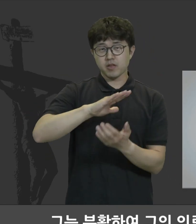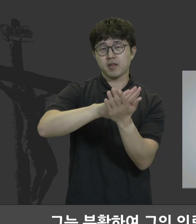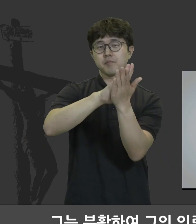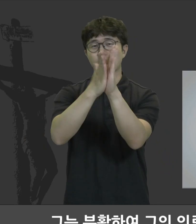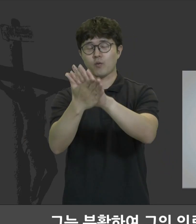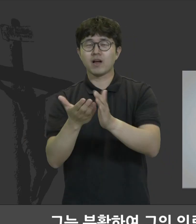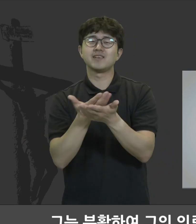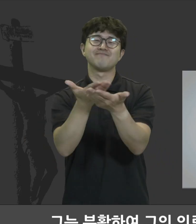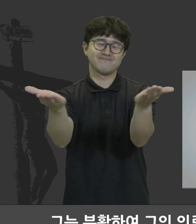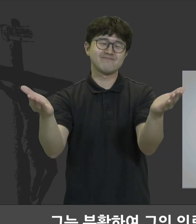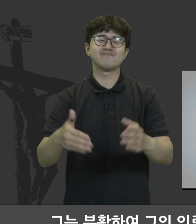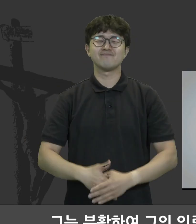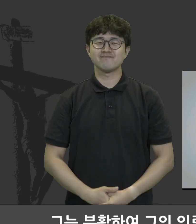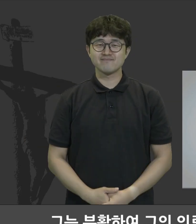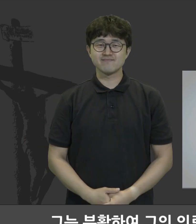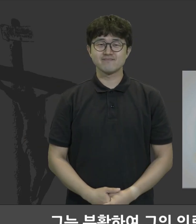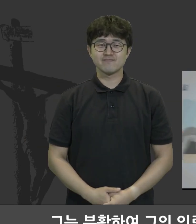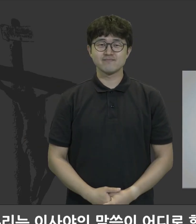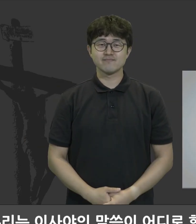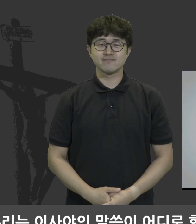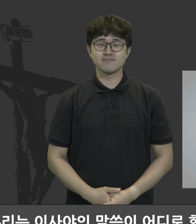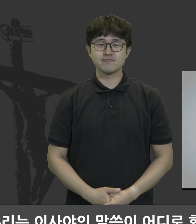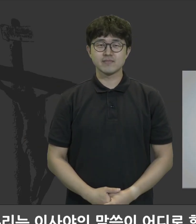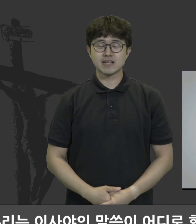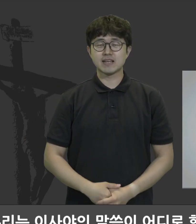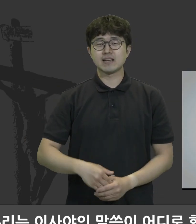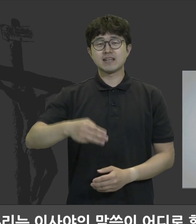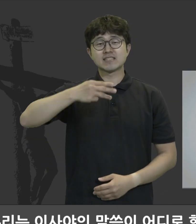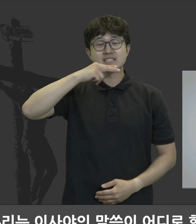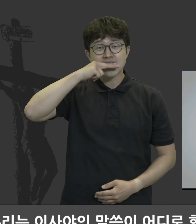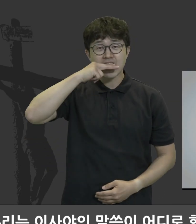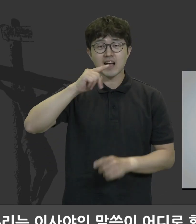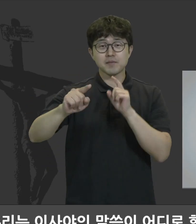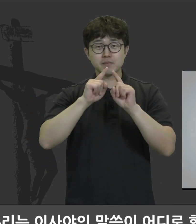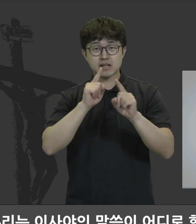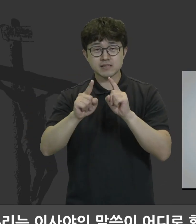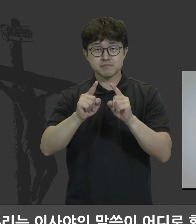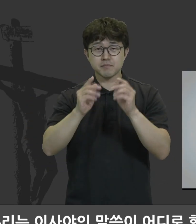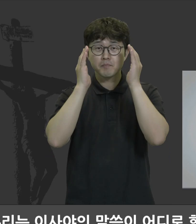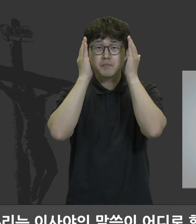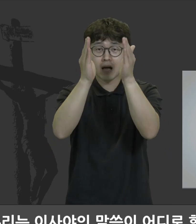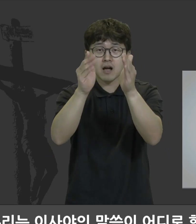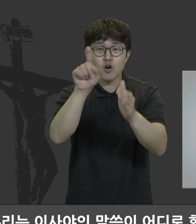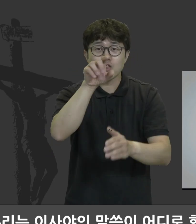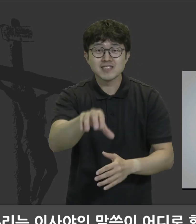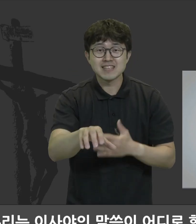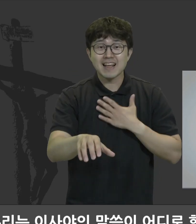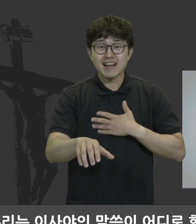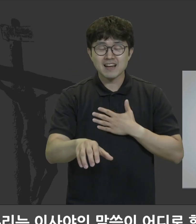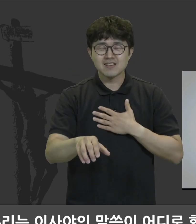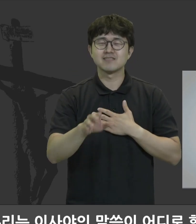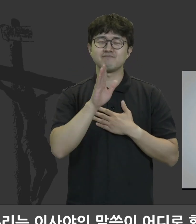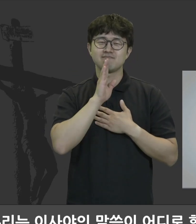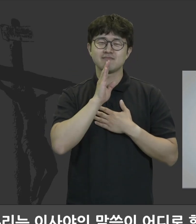의롭게 만들었습니다. 우리는 이사야의 말씀이 어디로 향하는지 잘 알고 있습니다.